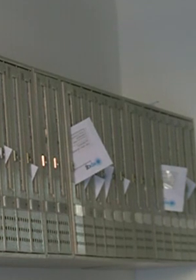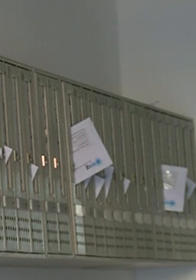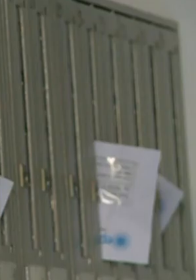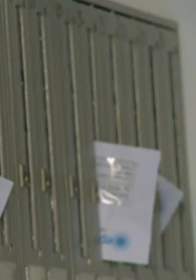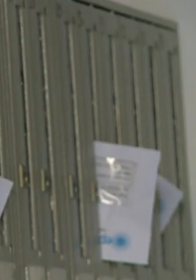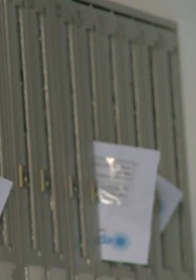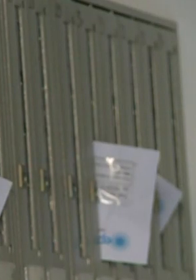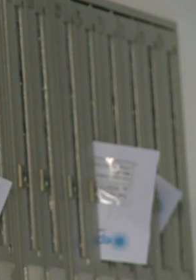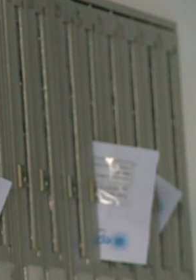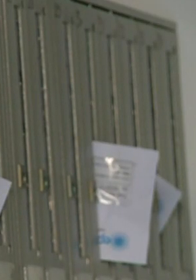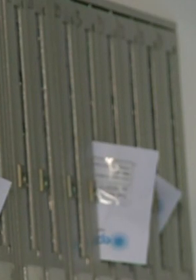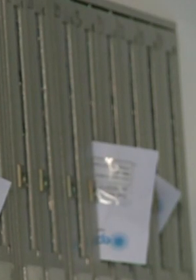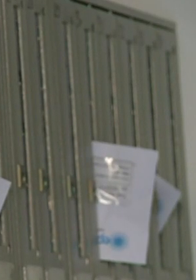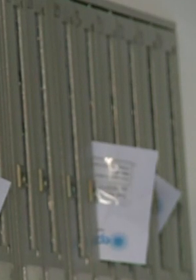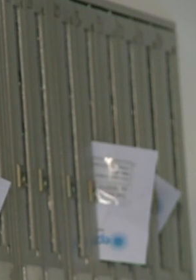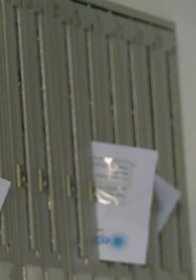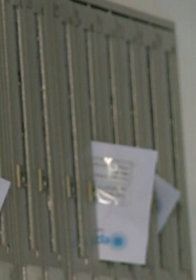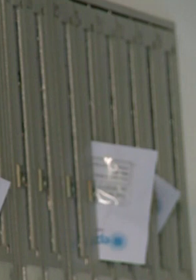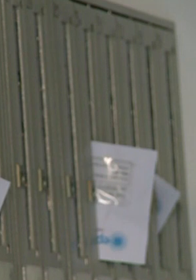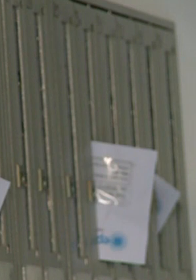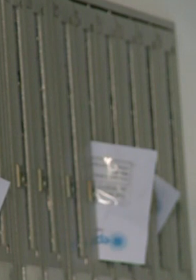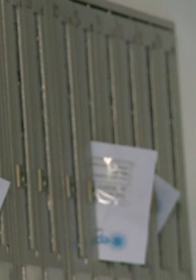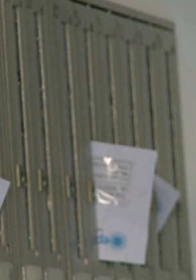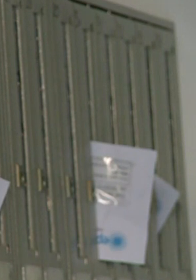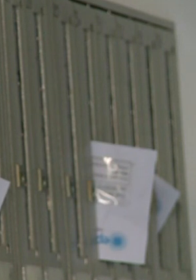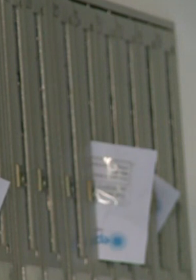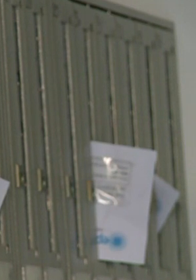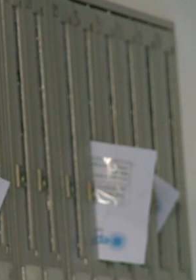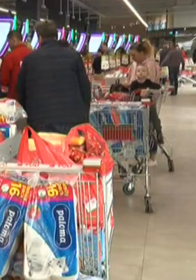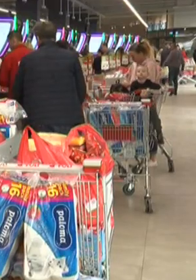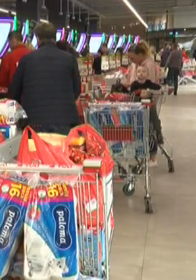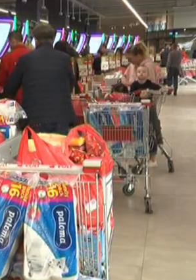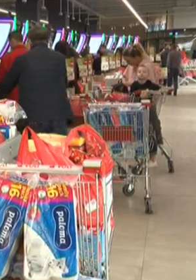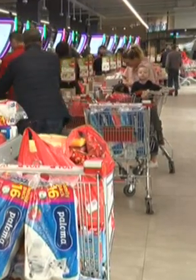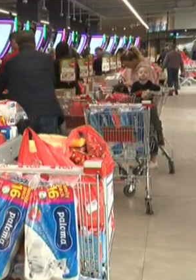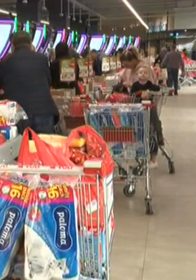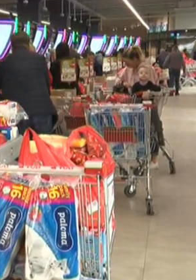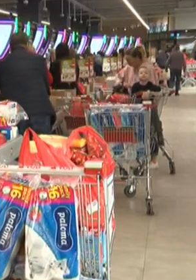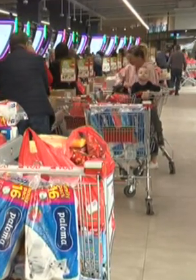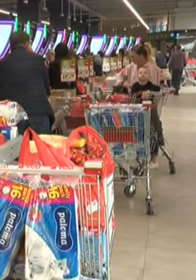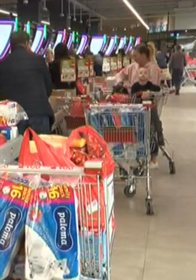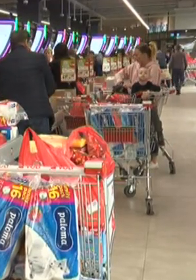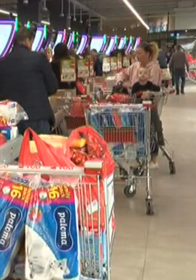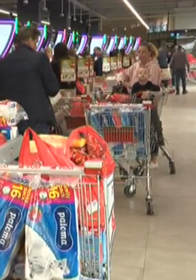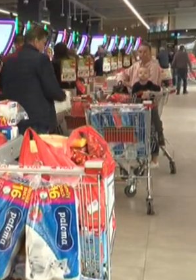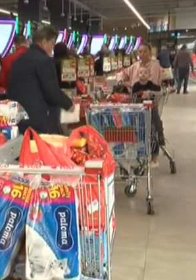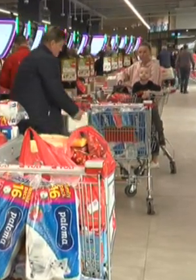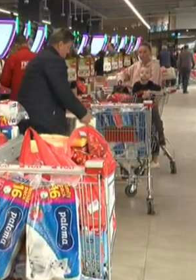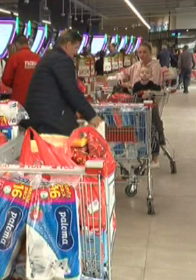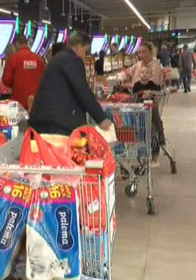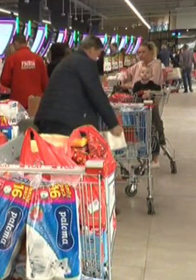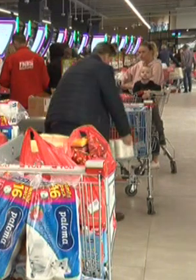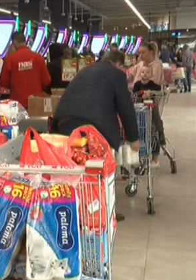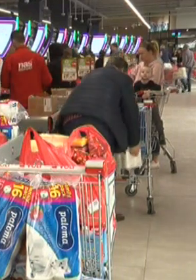odlaganja plaćanja struje za najugroženije, kao i za telekomunikacione kompanije i vodovode. Kako tvrde, osnovnih životnih namirnica ima